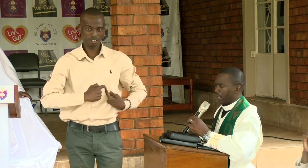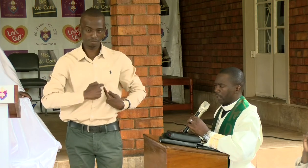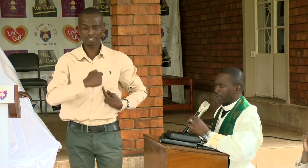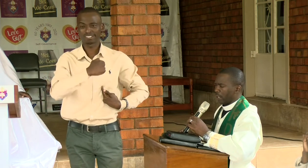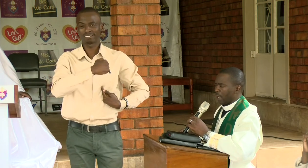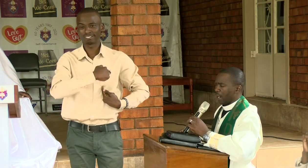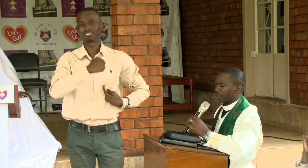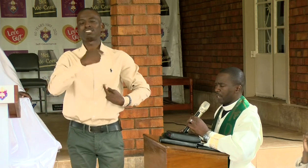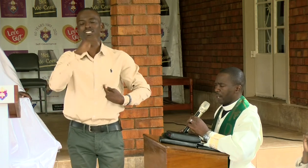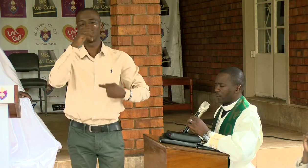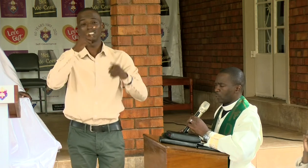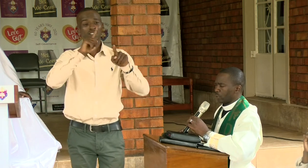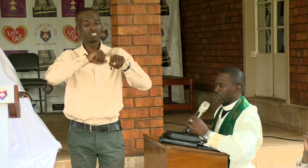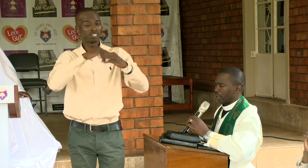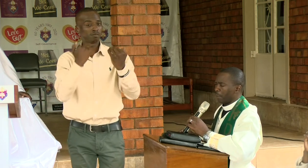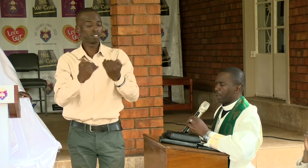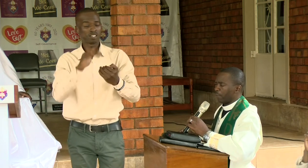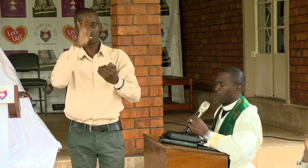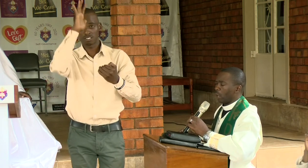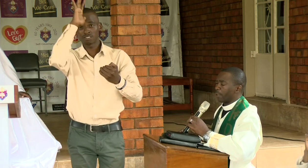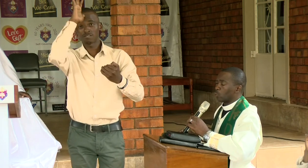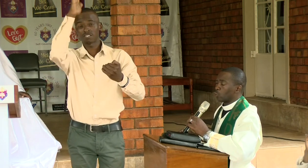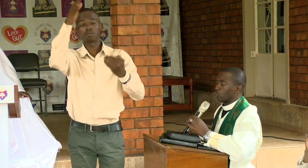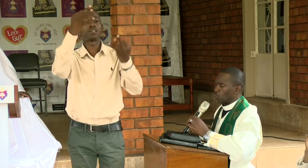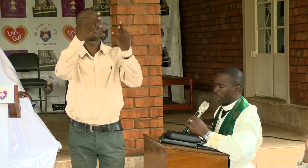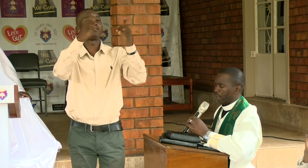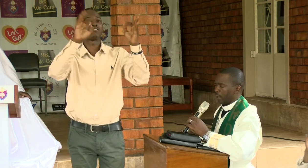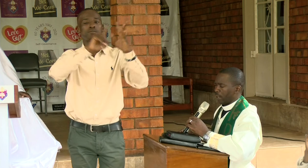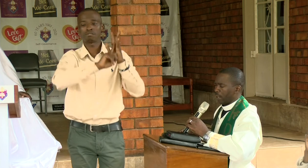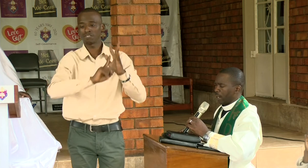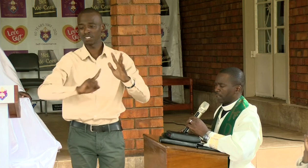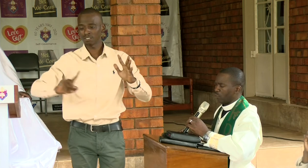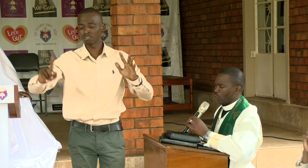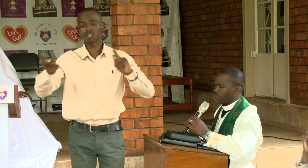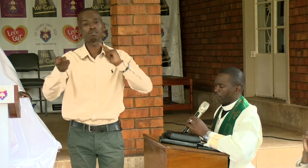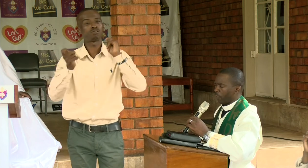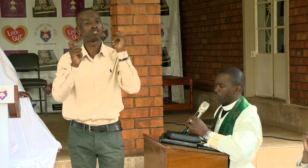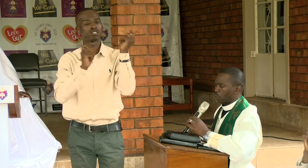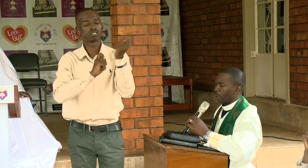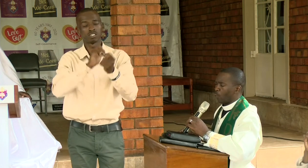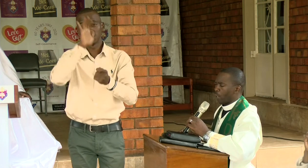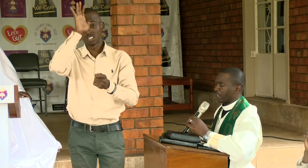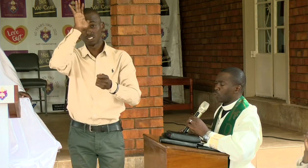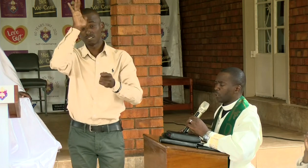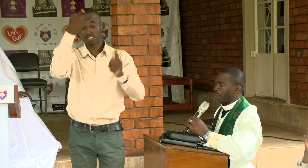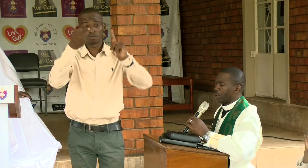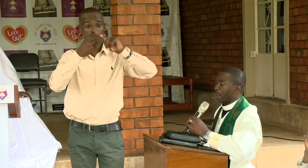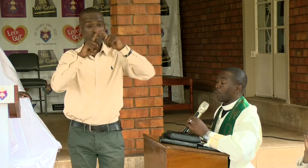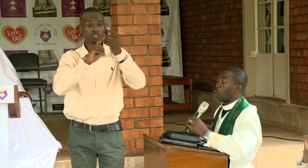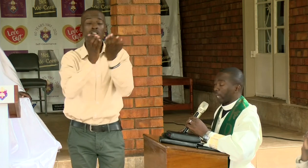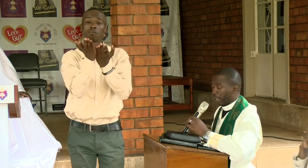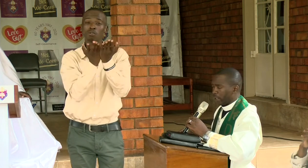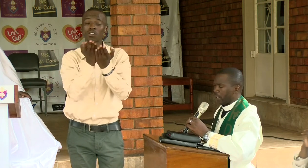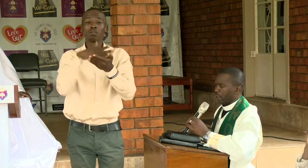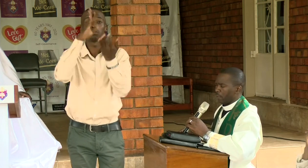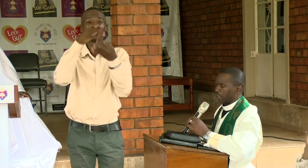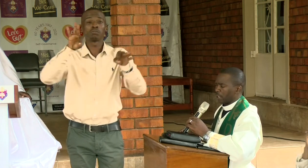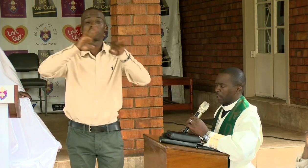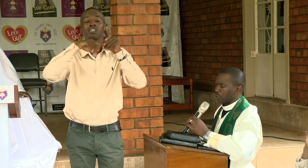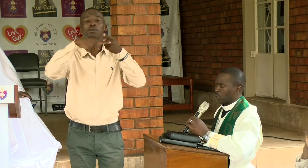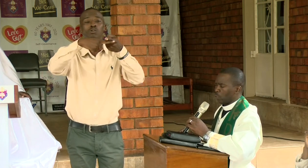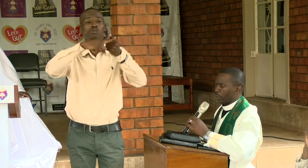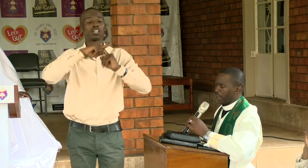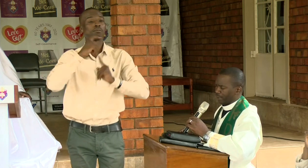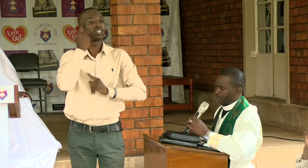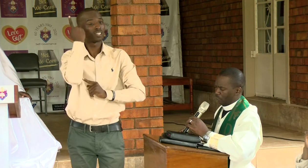Katonda wange, akaseera nkatuuse baveeyo nga bakyusiddwa, ate mukwano gwaffe omulungi bakuweereze n'okusinga byonna balokoke,